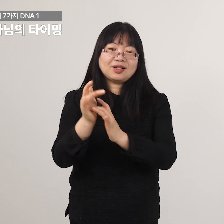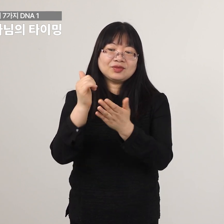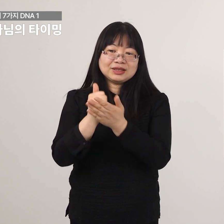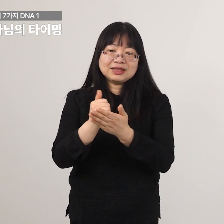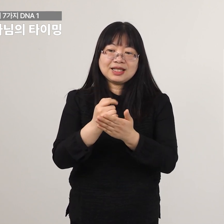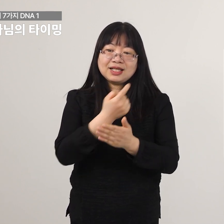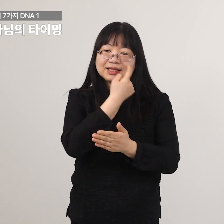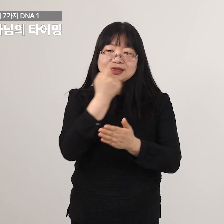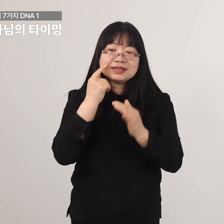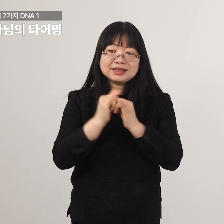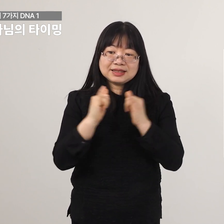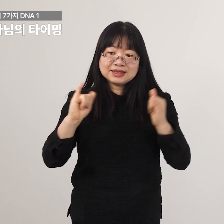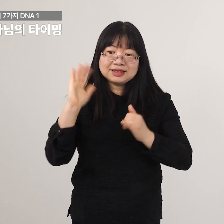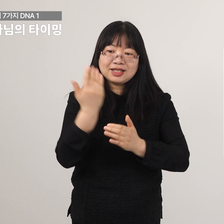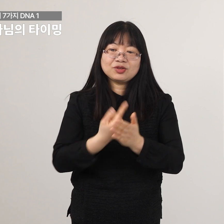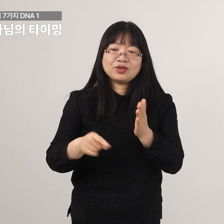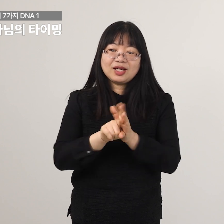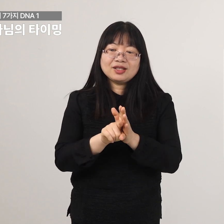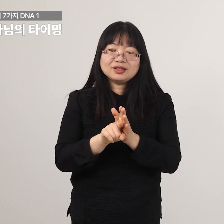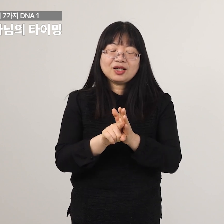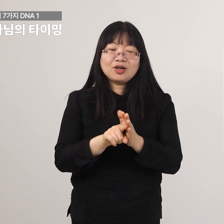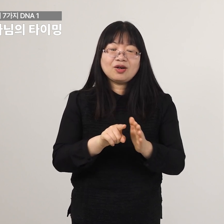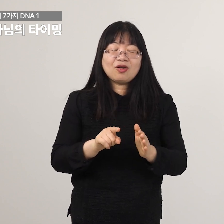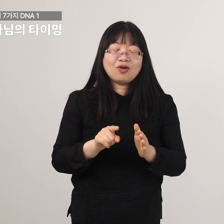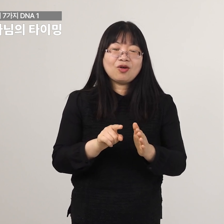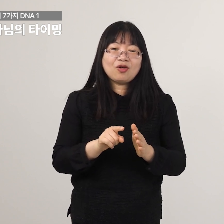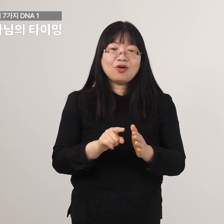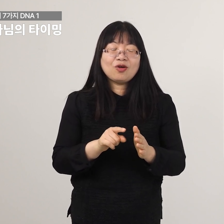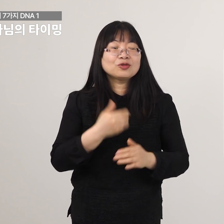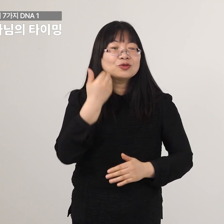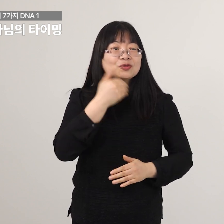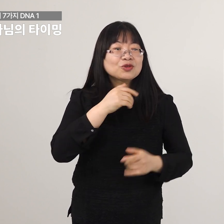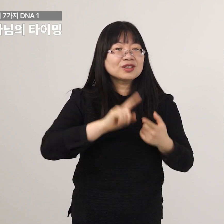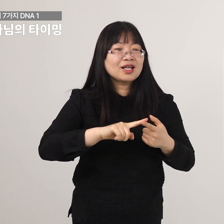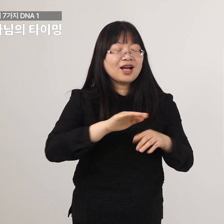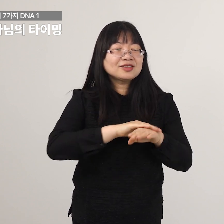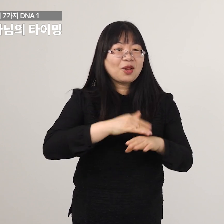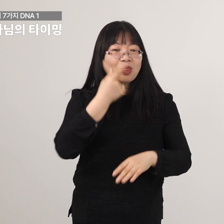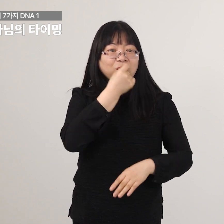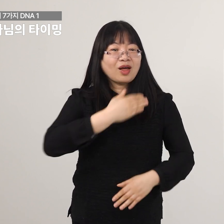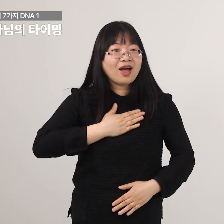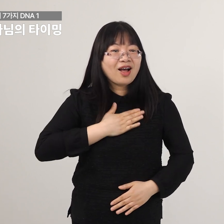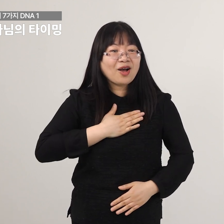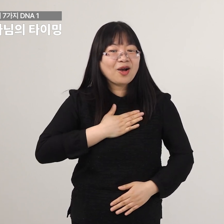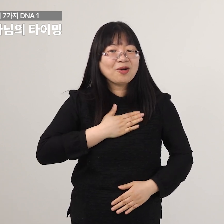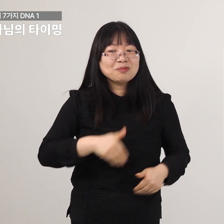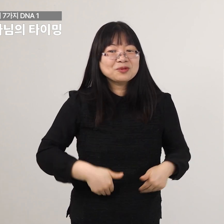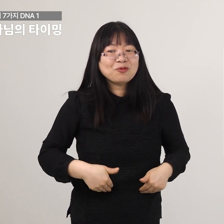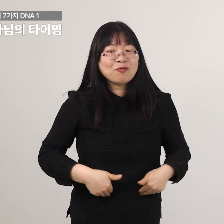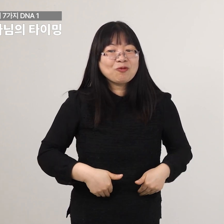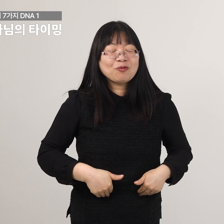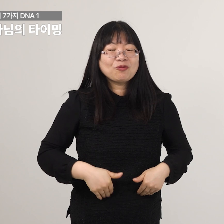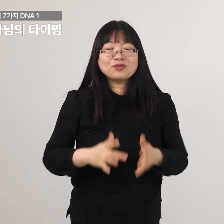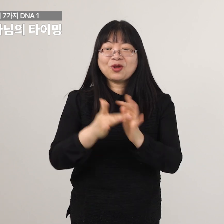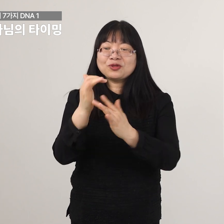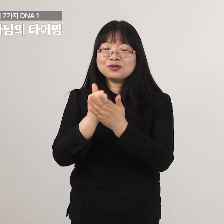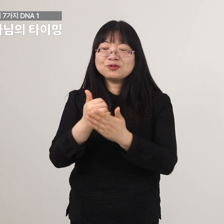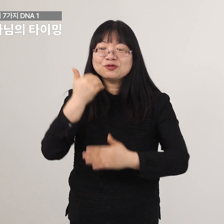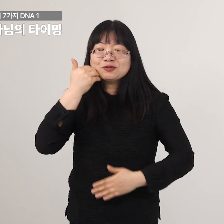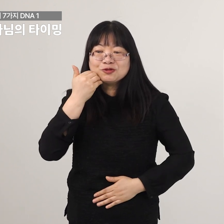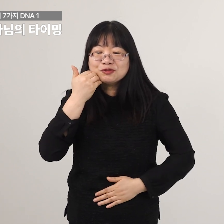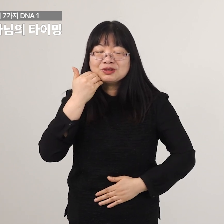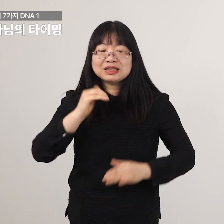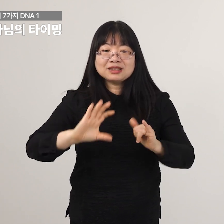예수님의 증인이 되려면 누구에 대해서 잘 알고 있어야 될까요? 예, 그분이 어떤 분인지, 뭐하러 이